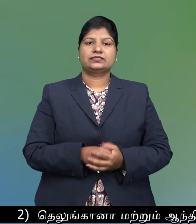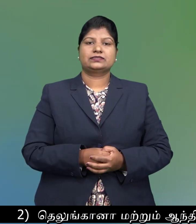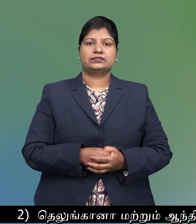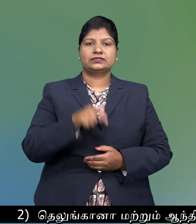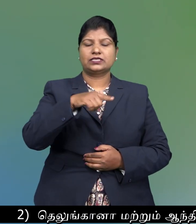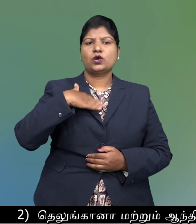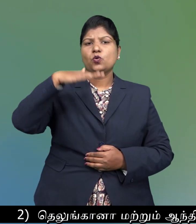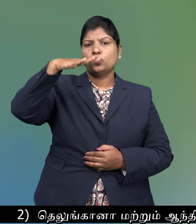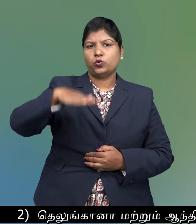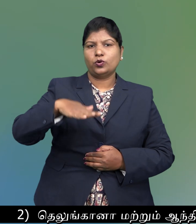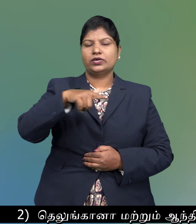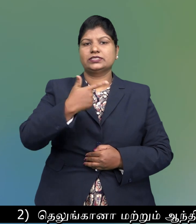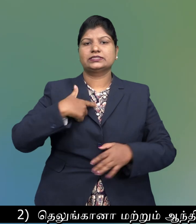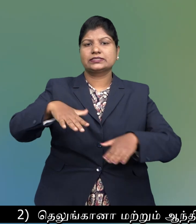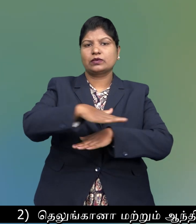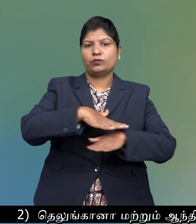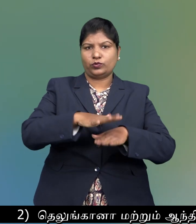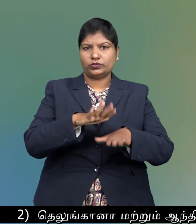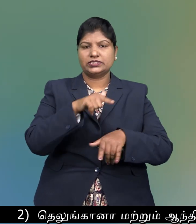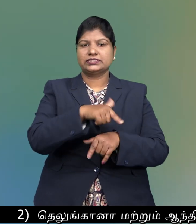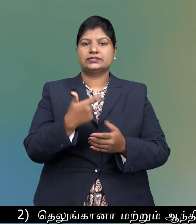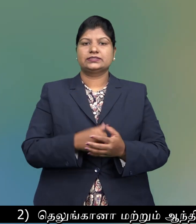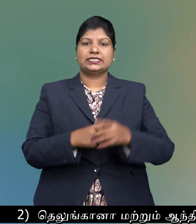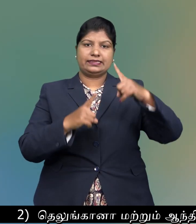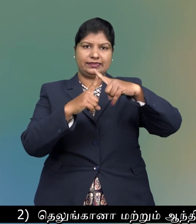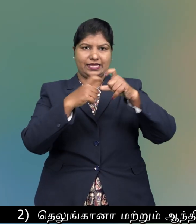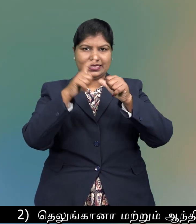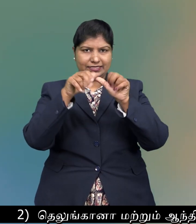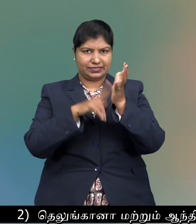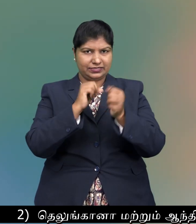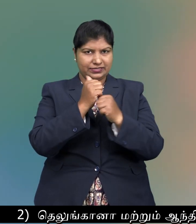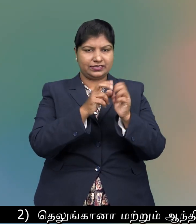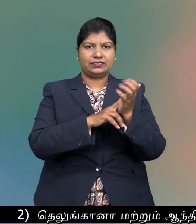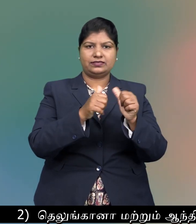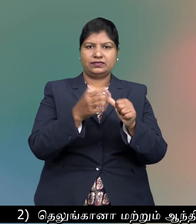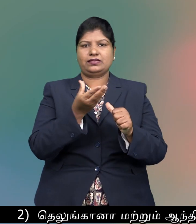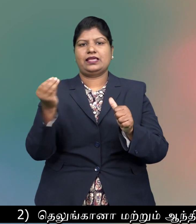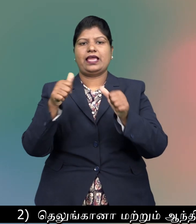தெலுங்கானா மற்றும் ஆந்திர பிரதேசத்தில் நீர்பிடிப்பின் கீழ்ப்பகுதி.